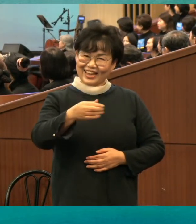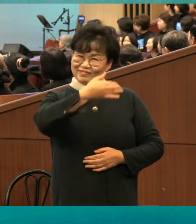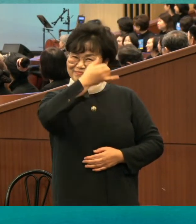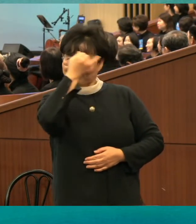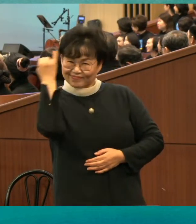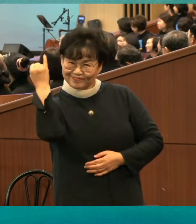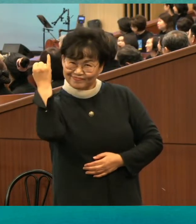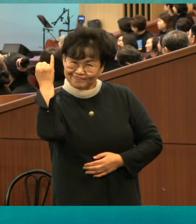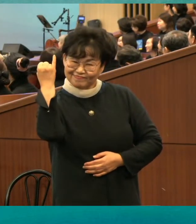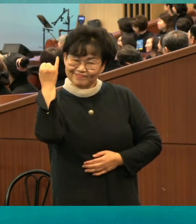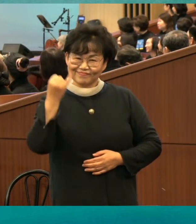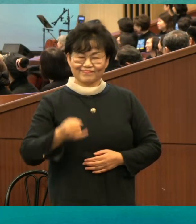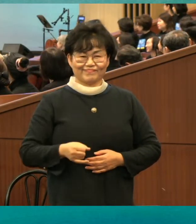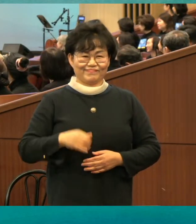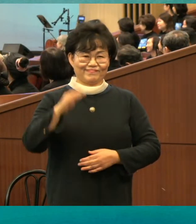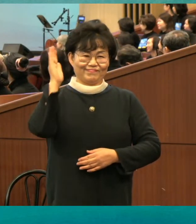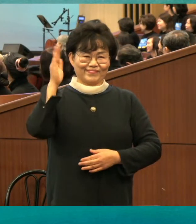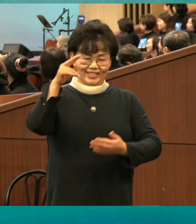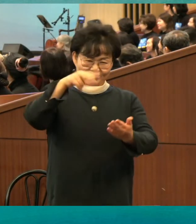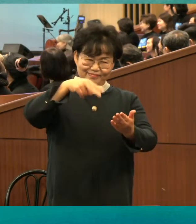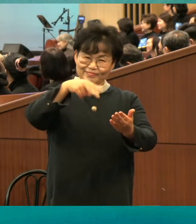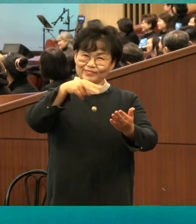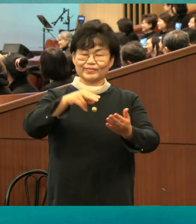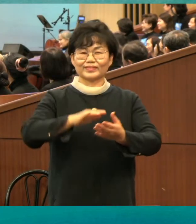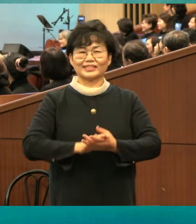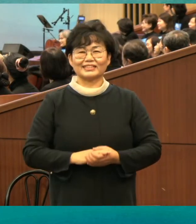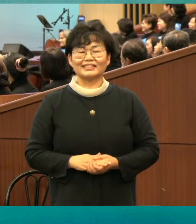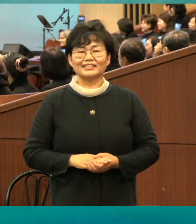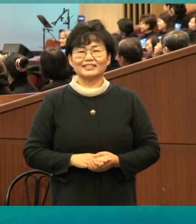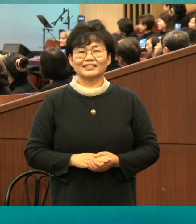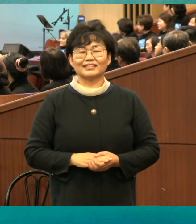네, 우리 성경 봉독하겠습니다.